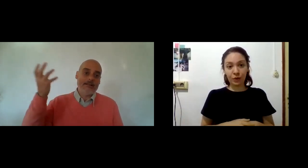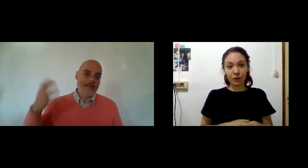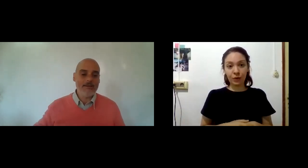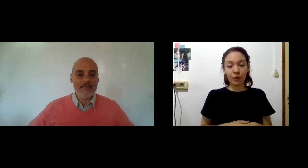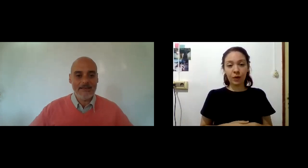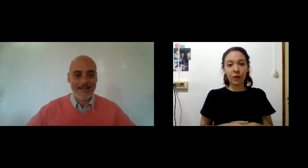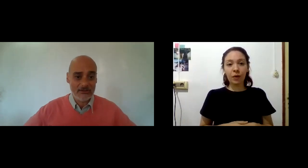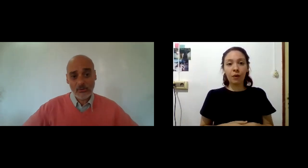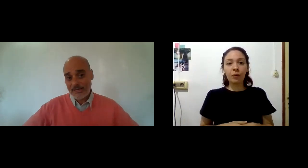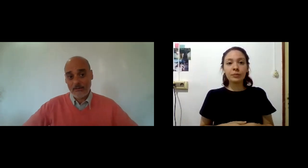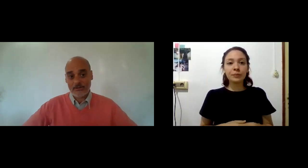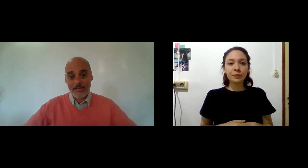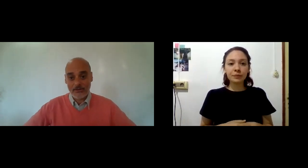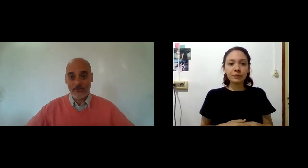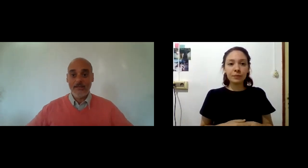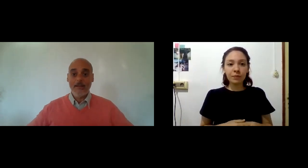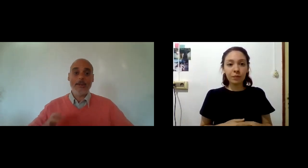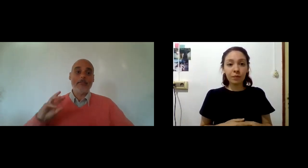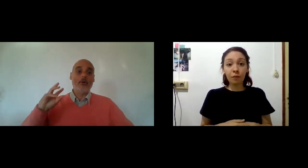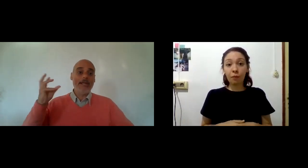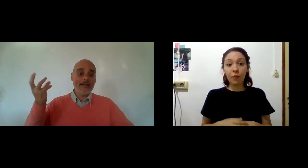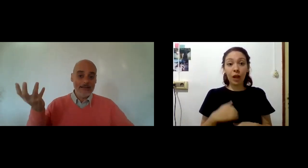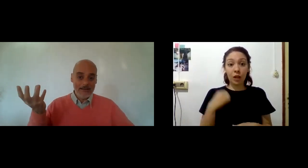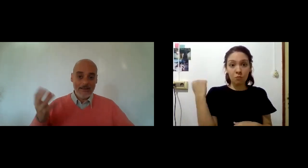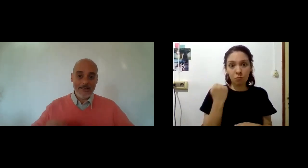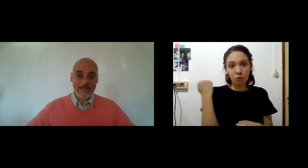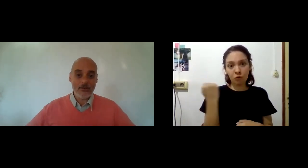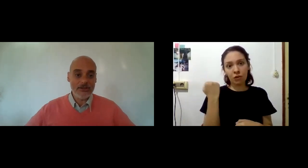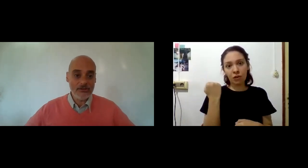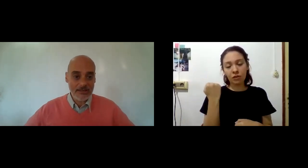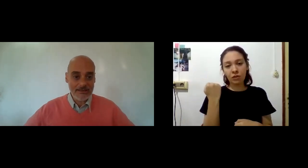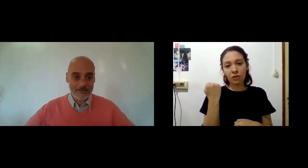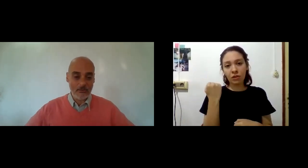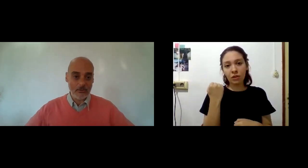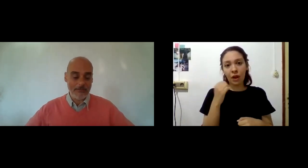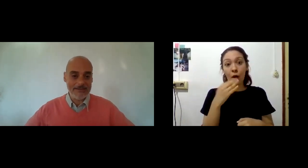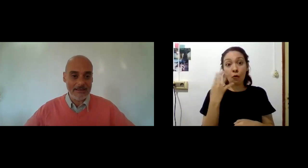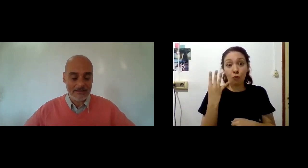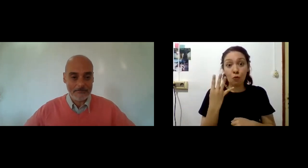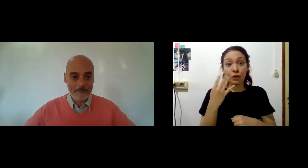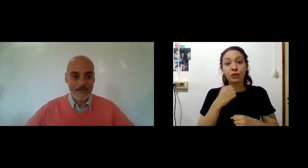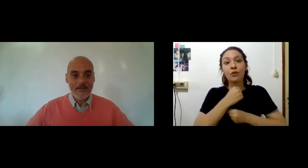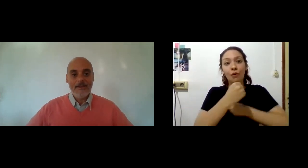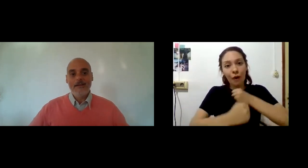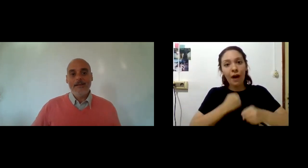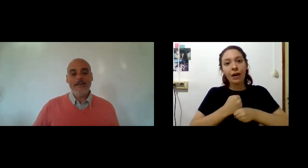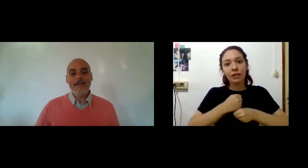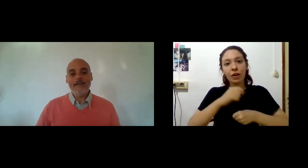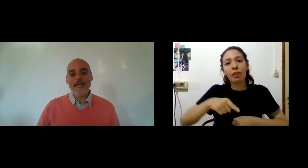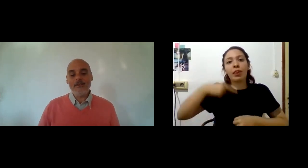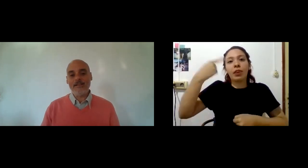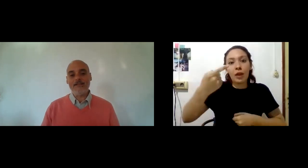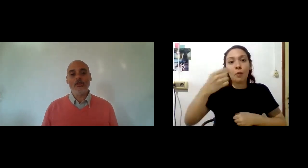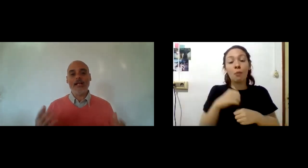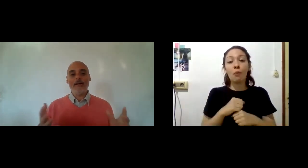bueno, hacer una carrera. Lo que pasa es que hay que hacer toda una carrera de 4 años para poder estar en condiciones de hacer luego una maestría.